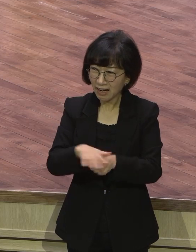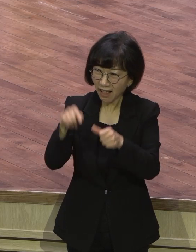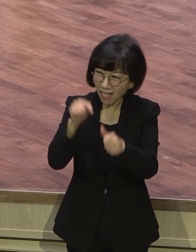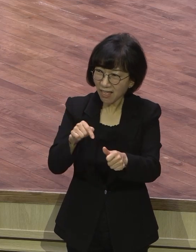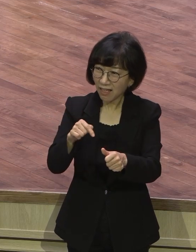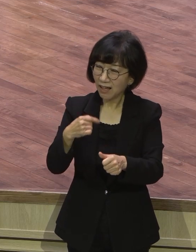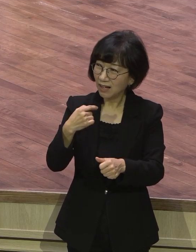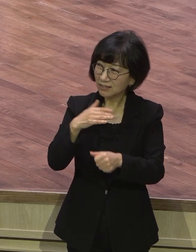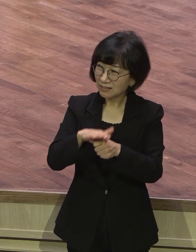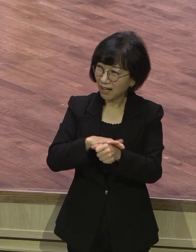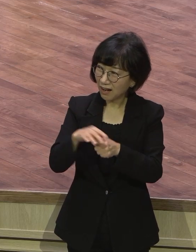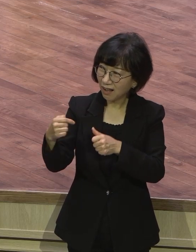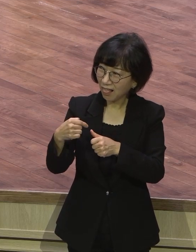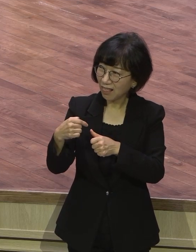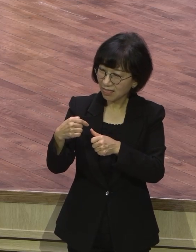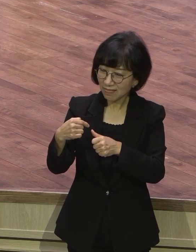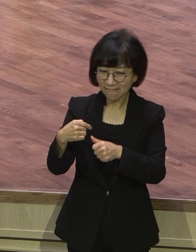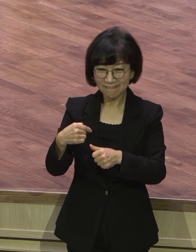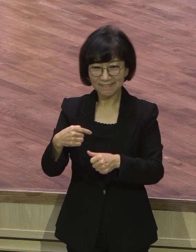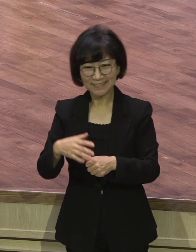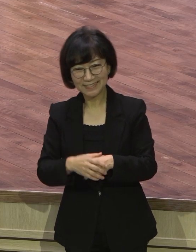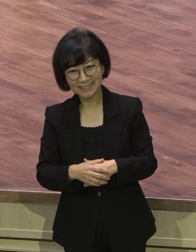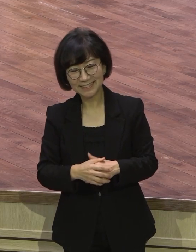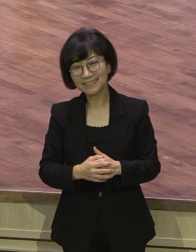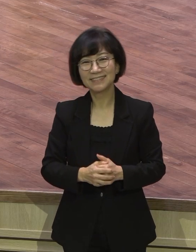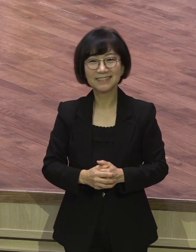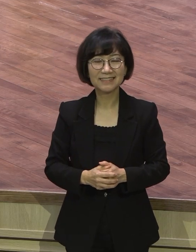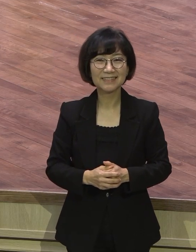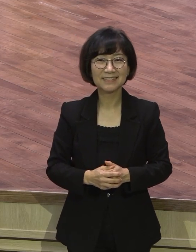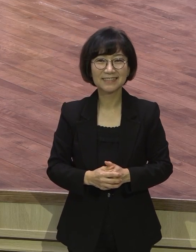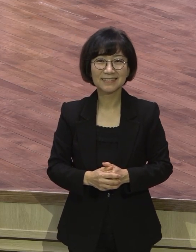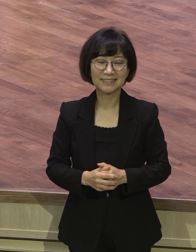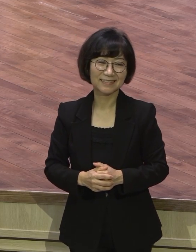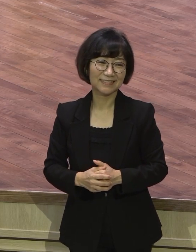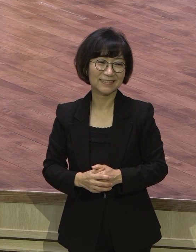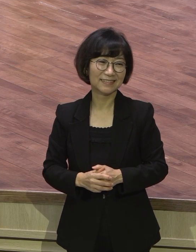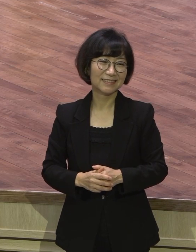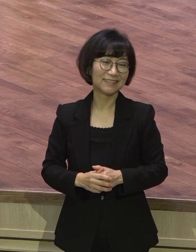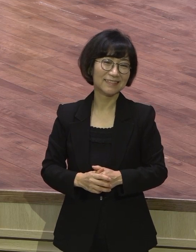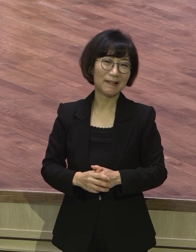해라. 내가 시긴대로 내가 다 알아서 할 거니까 아멘